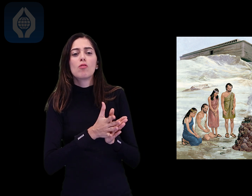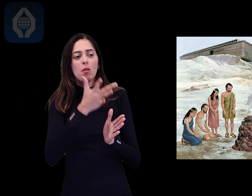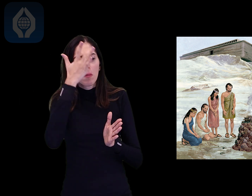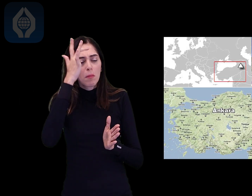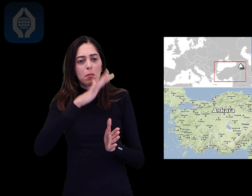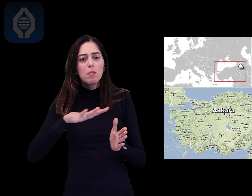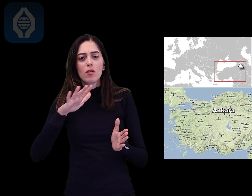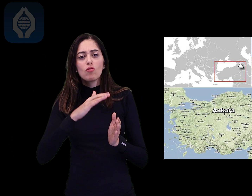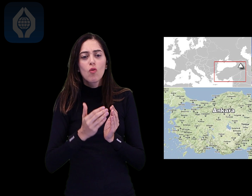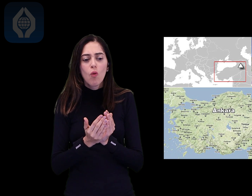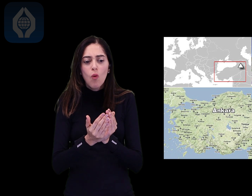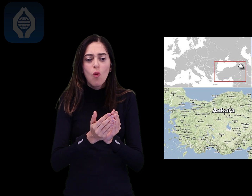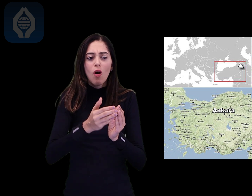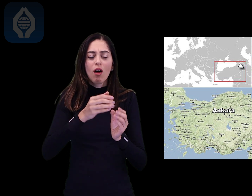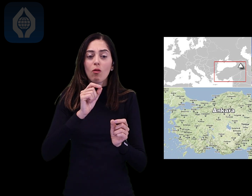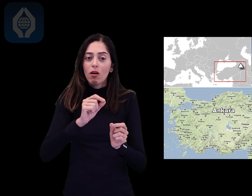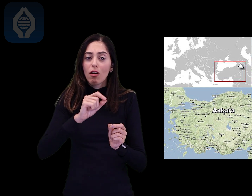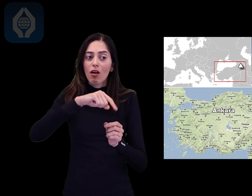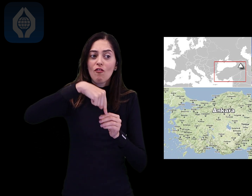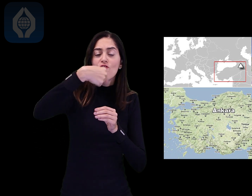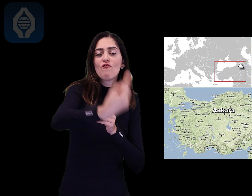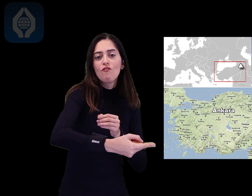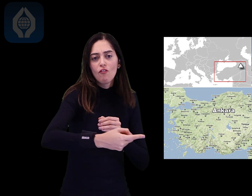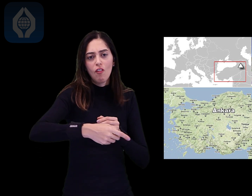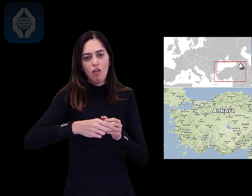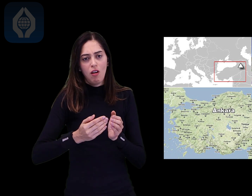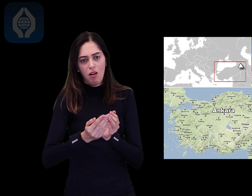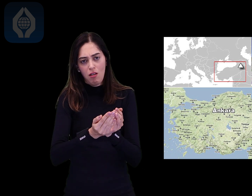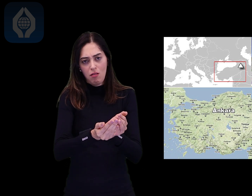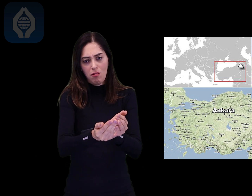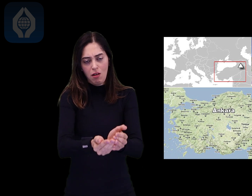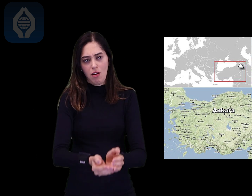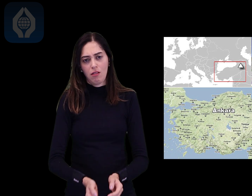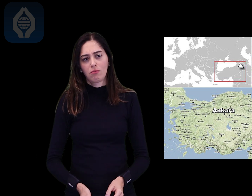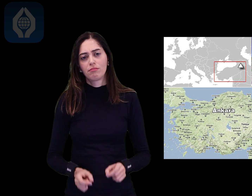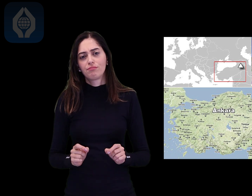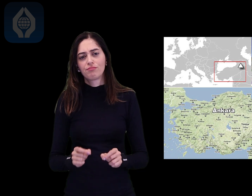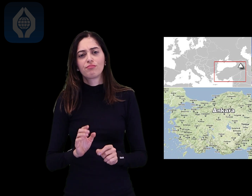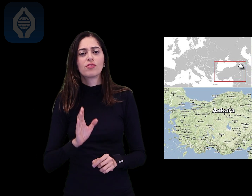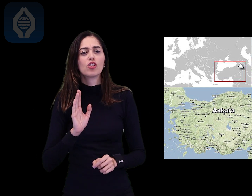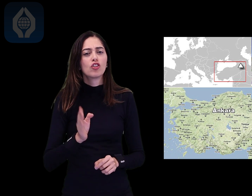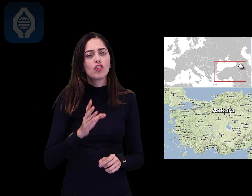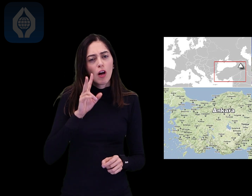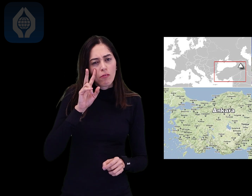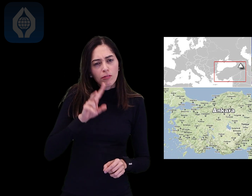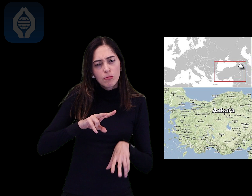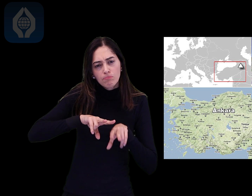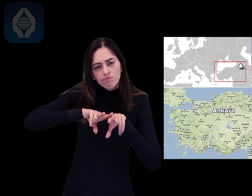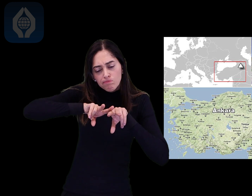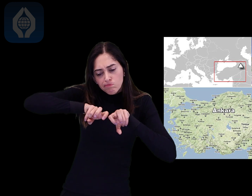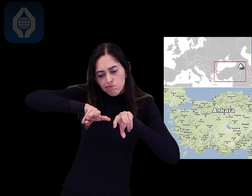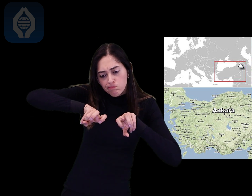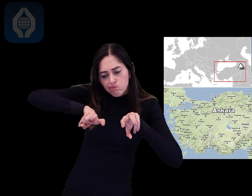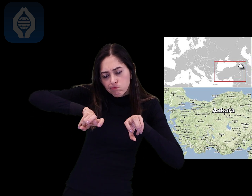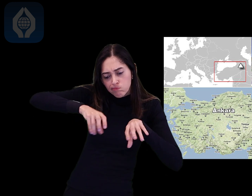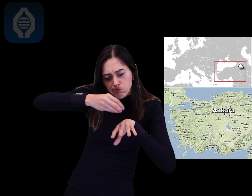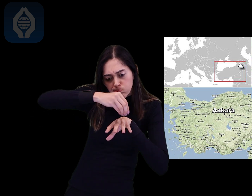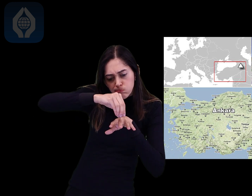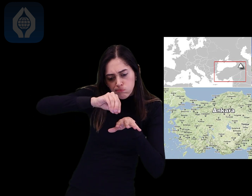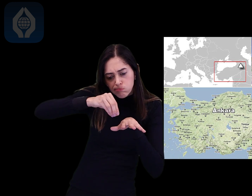destruiu. Considere. Você já deve ter ouvido falar das muitas expedições feitas com o objetivo de encontrar a arca